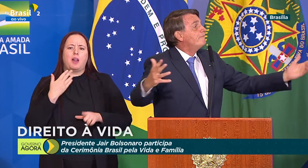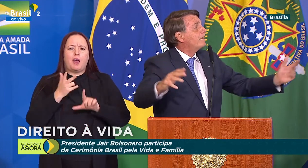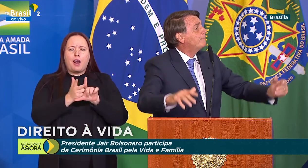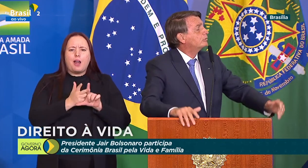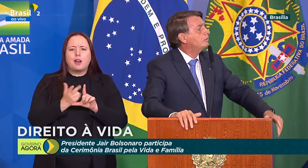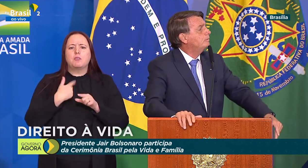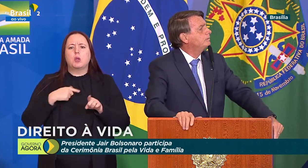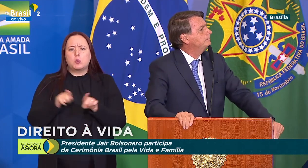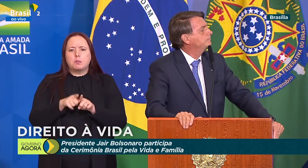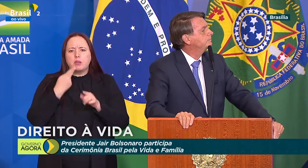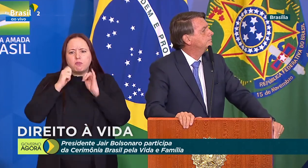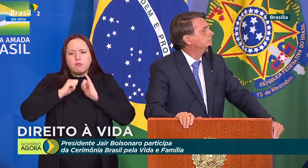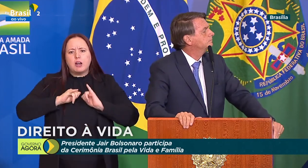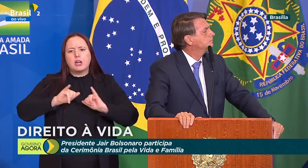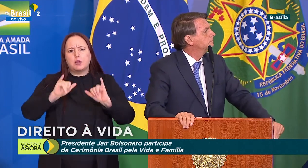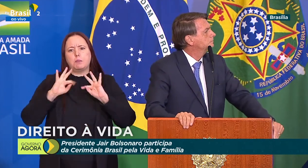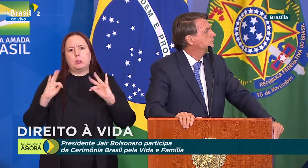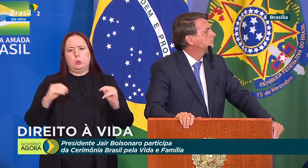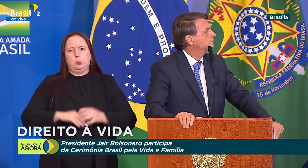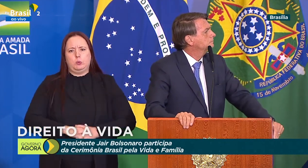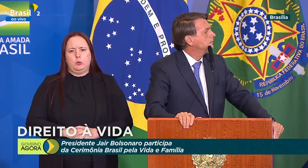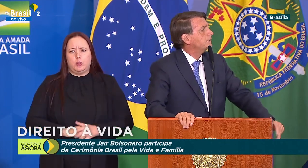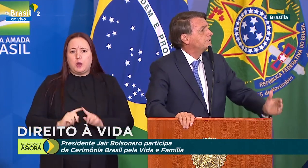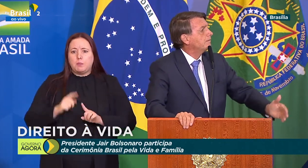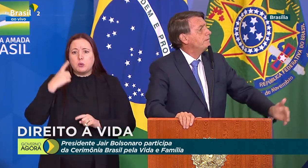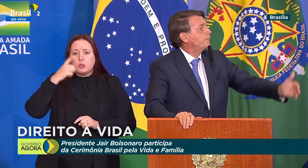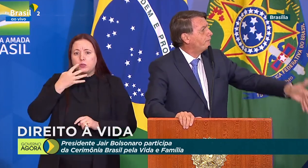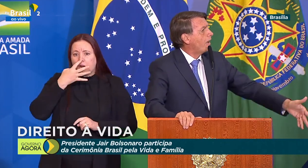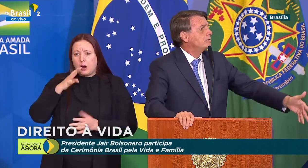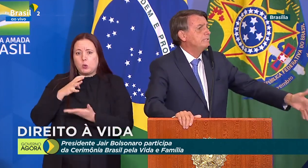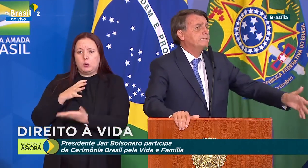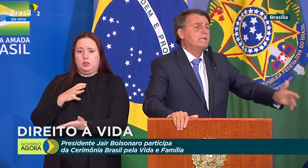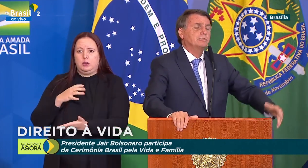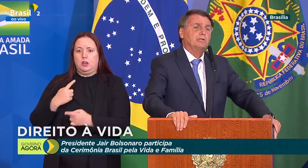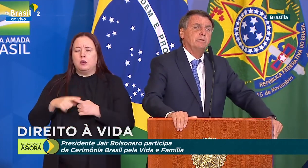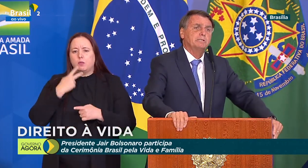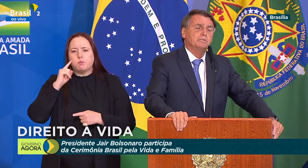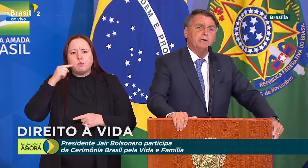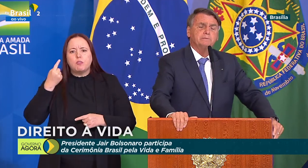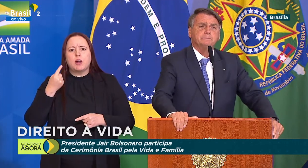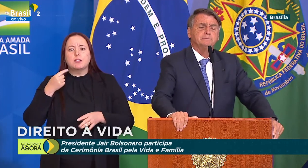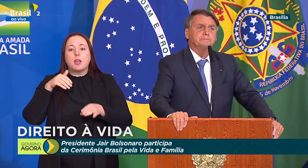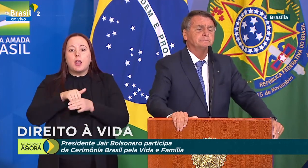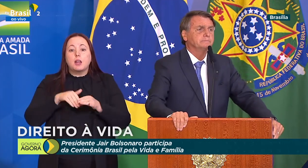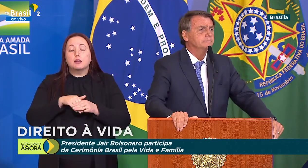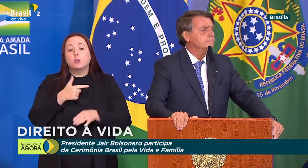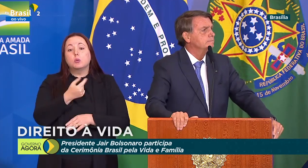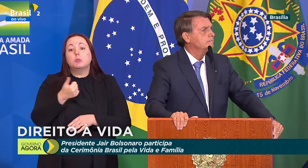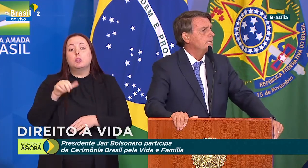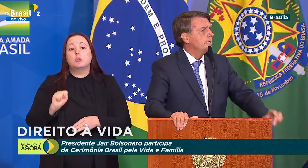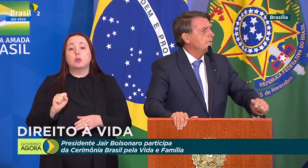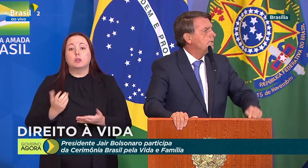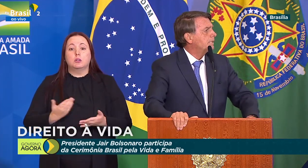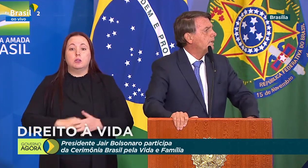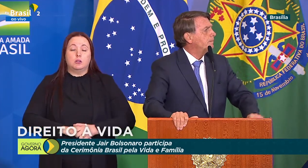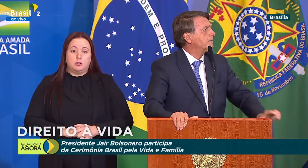Live E eu também falei para todo mundo o que estava tendo fraude nas eleições 2018